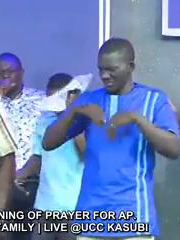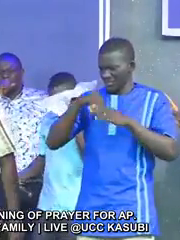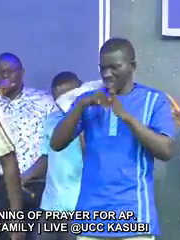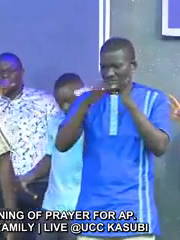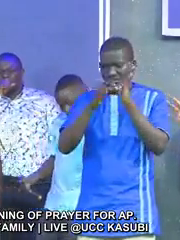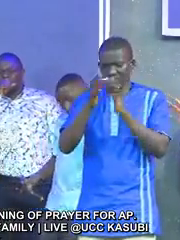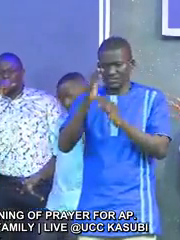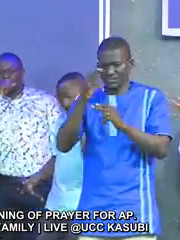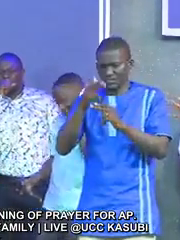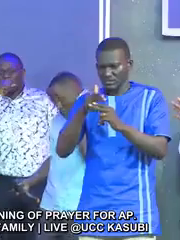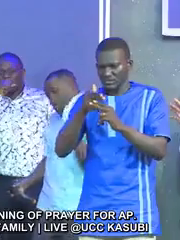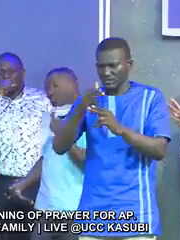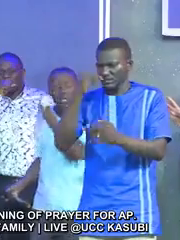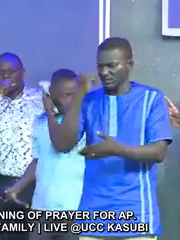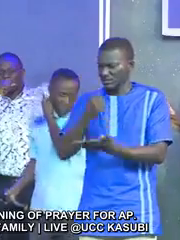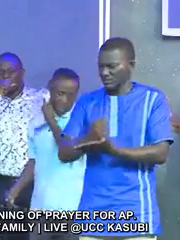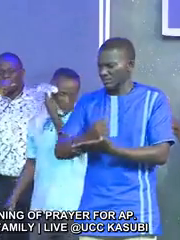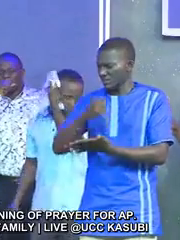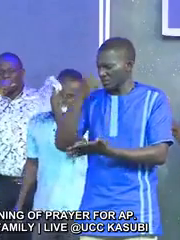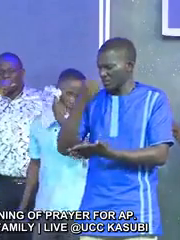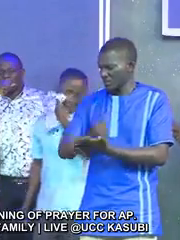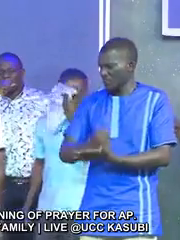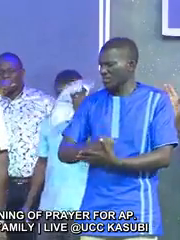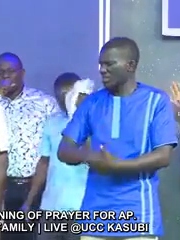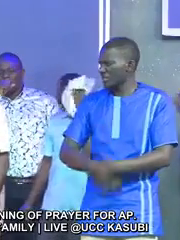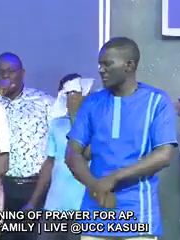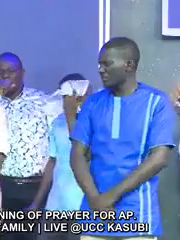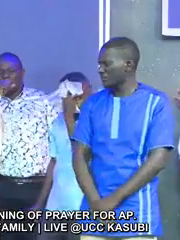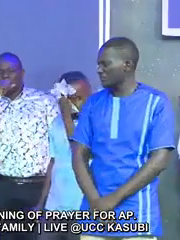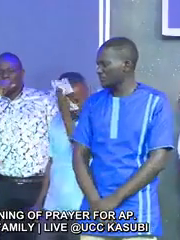linnya erya Mukama waffe Yesu.